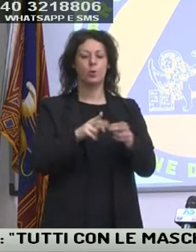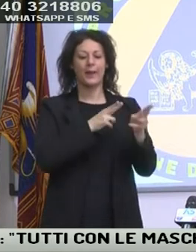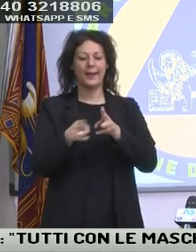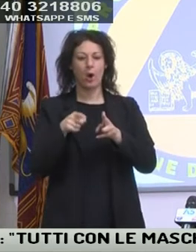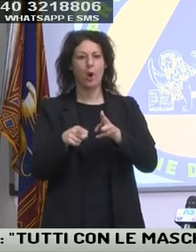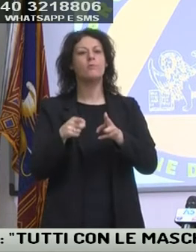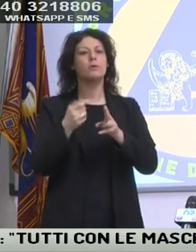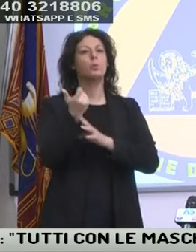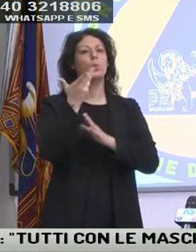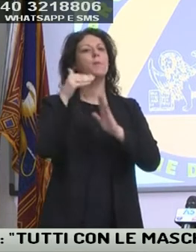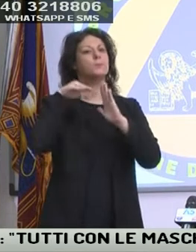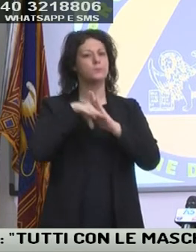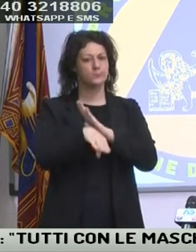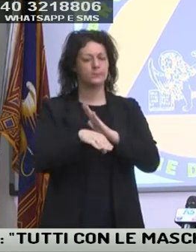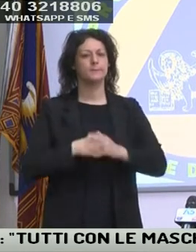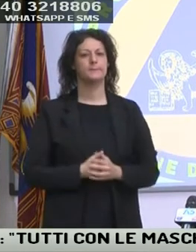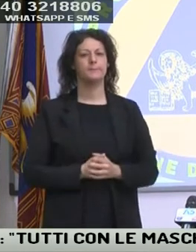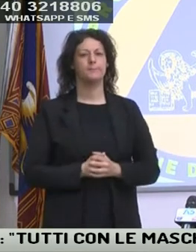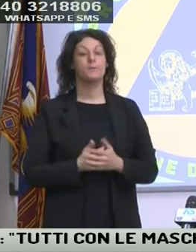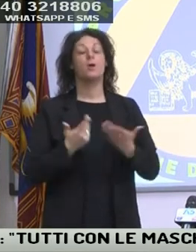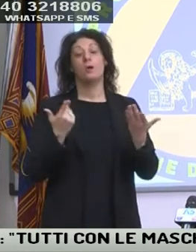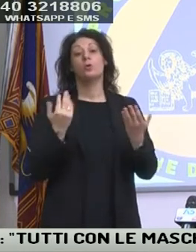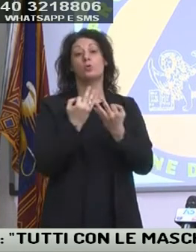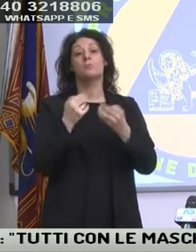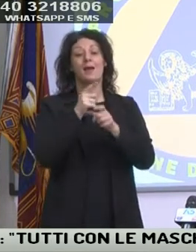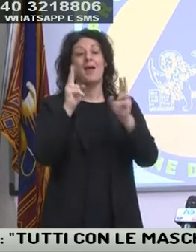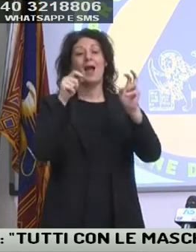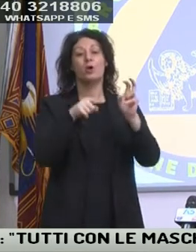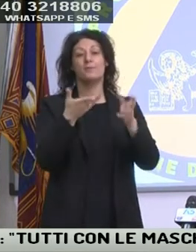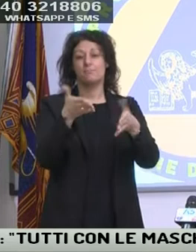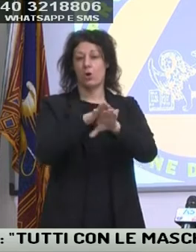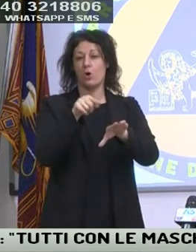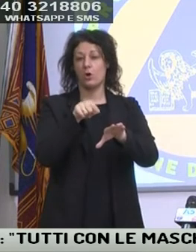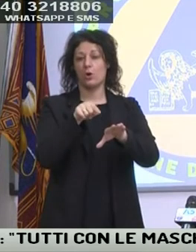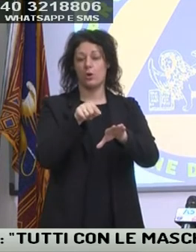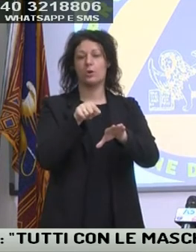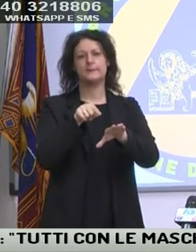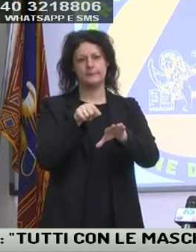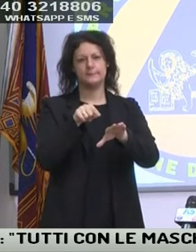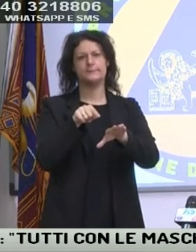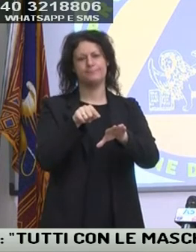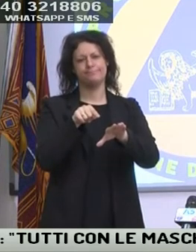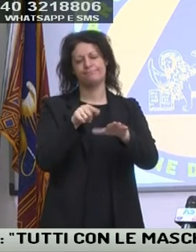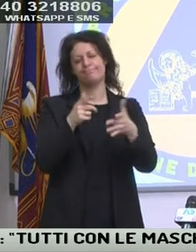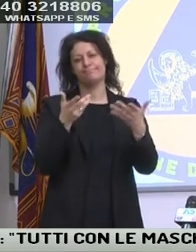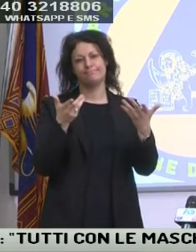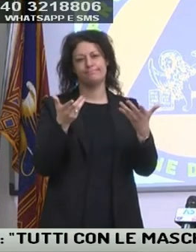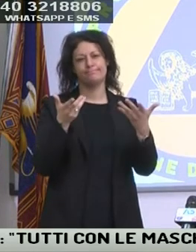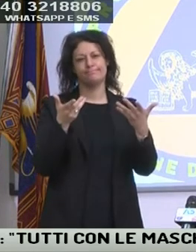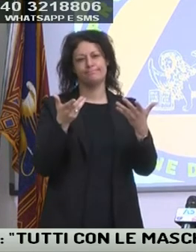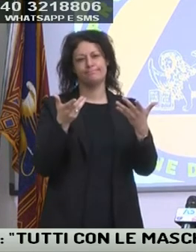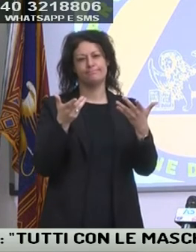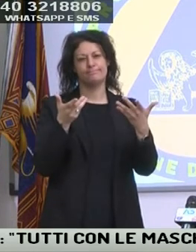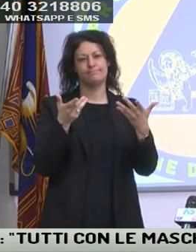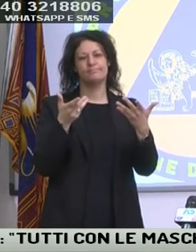ricoveri. E ovviamente il tema delle mortalità è un tema che pesa anche in Veneto, se pensate che insomma, questo tema